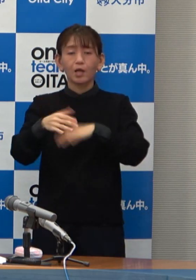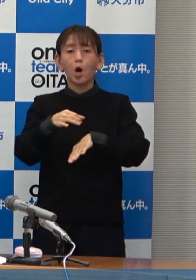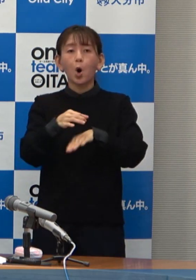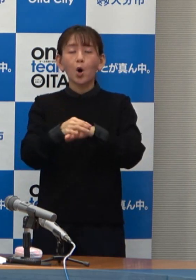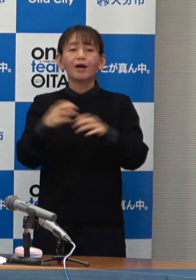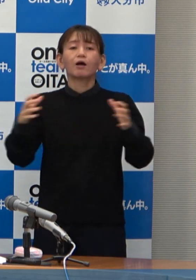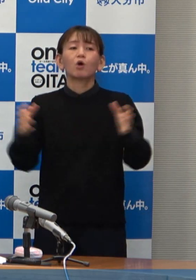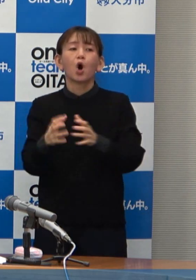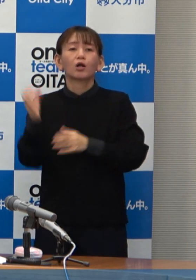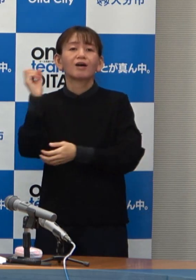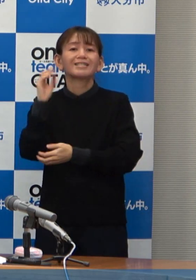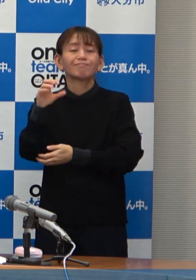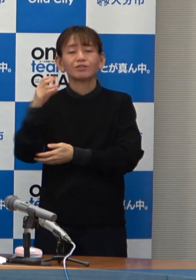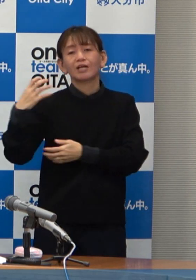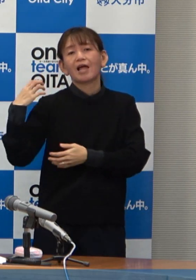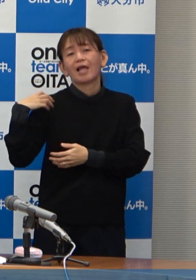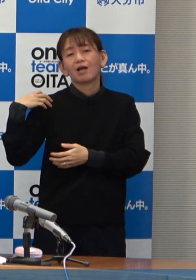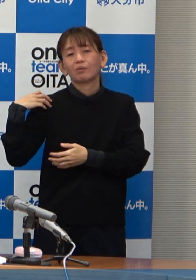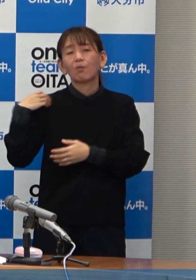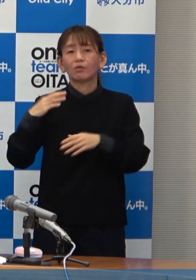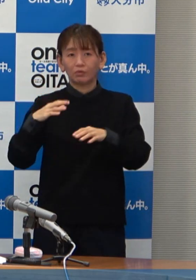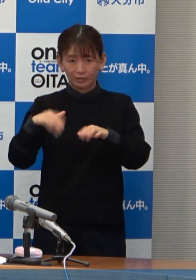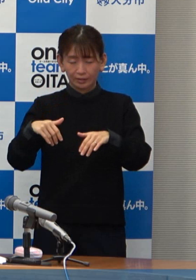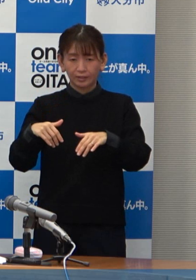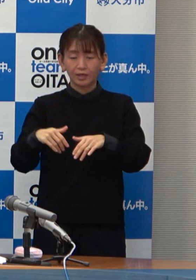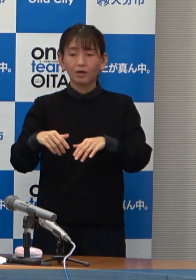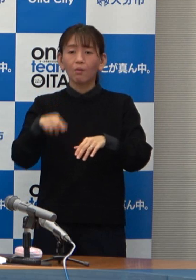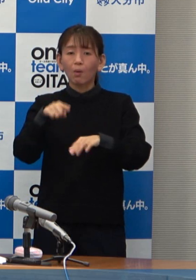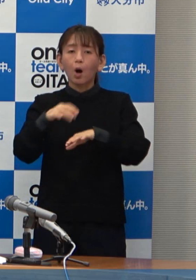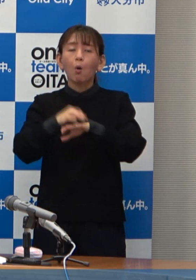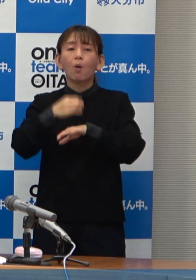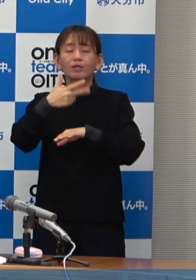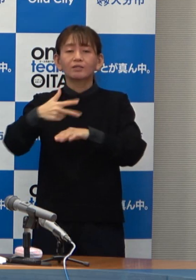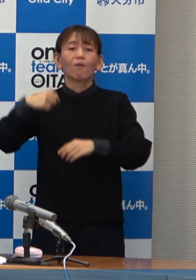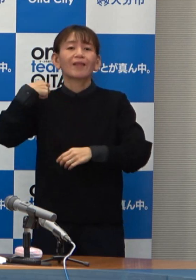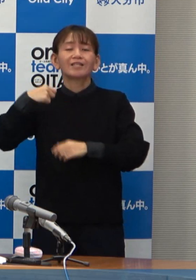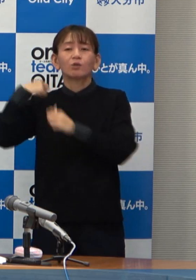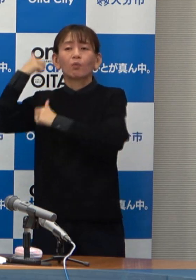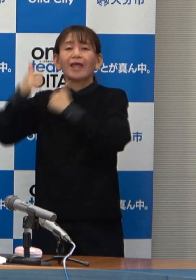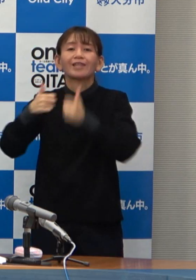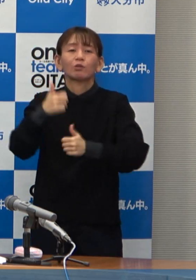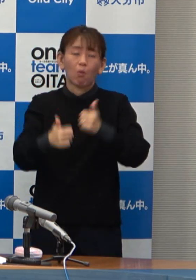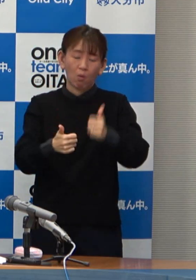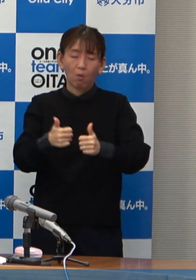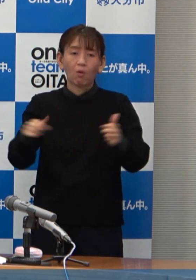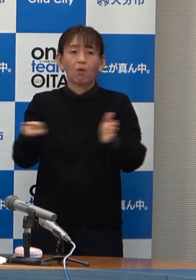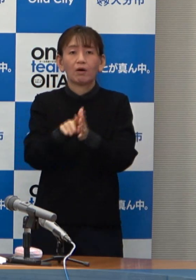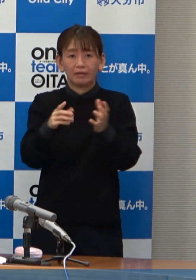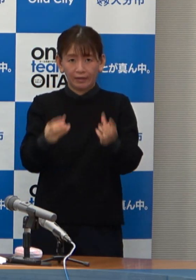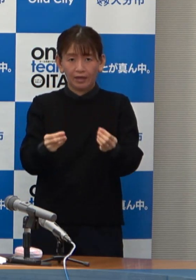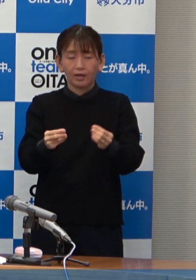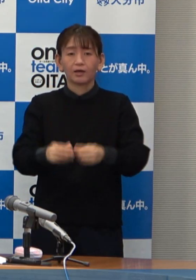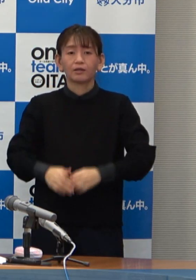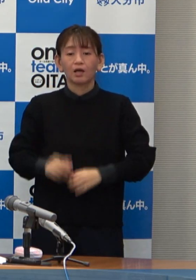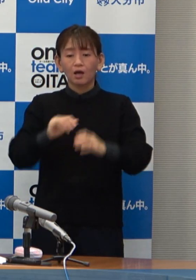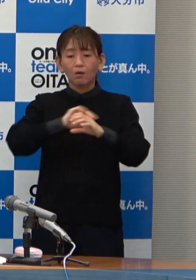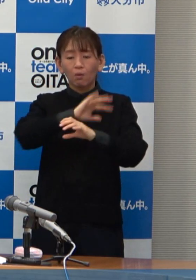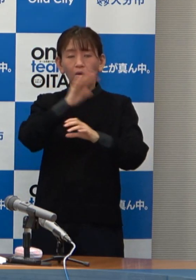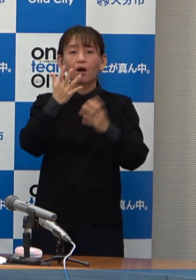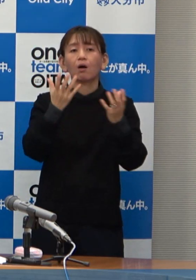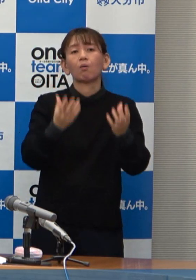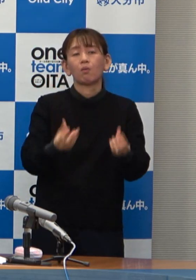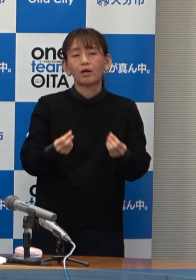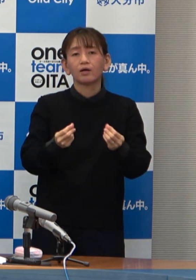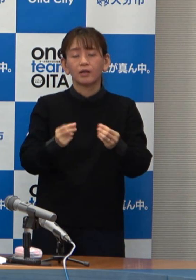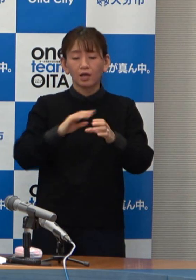でやられてこられてこれはもう大分市の夏の伝統になっているそれは確かですでコロナが開けて4年ぶりに